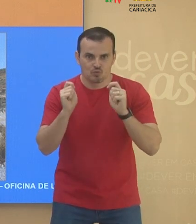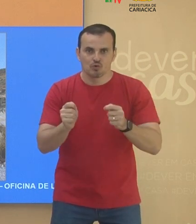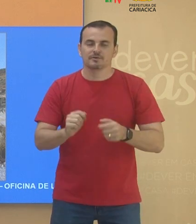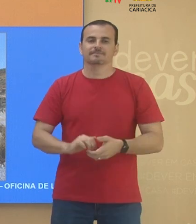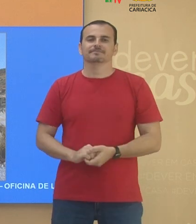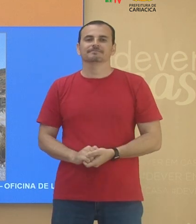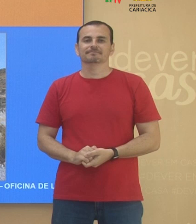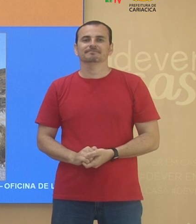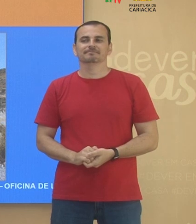Carroça.